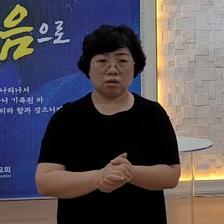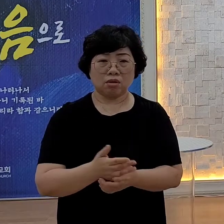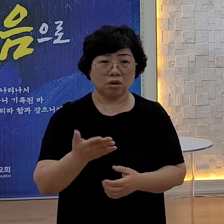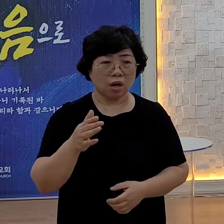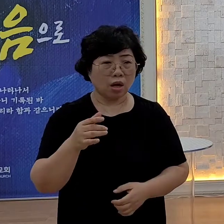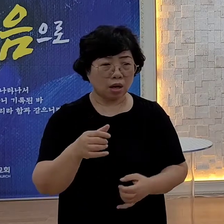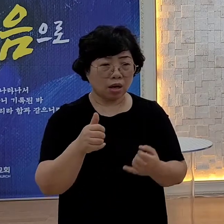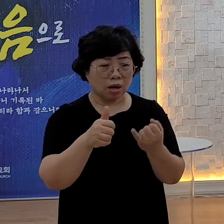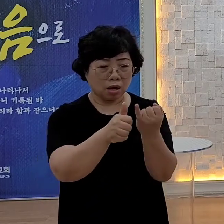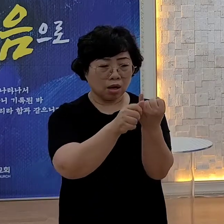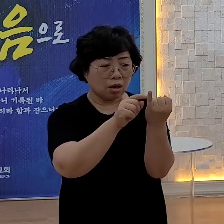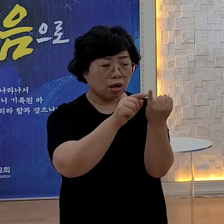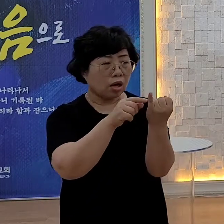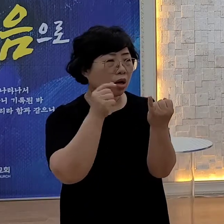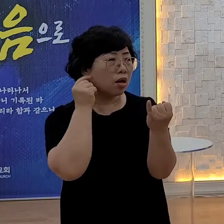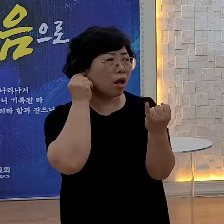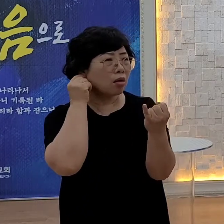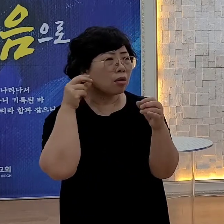생물학적으로